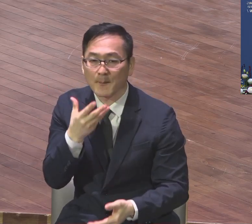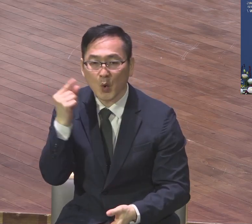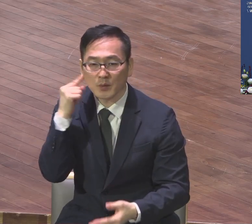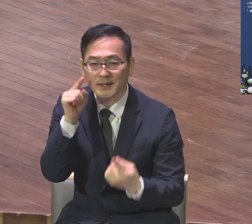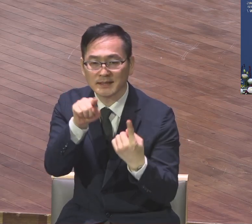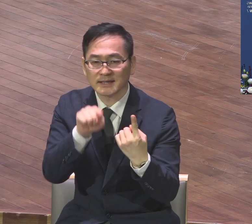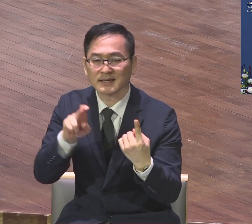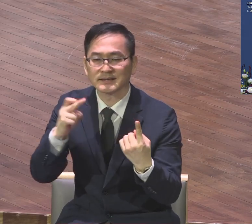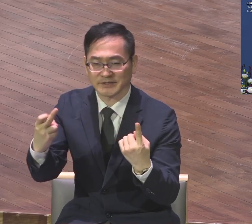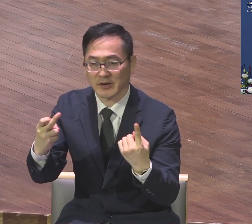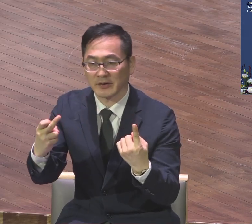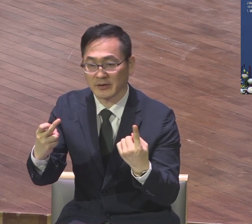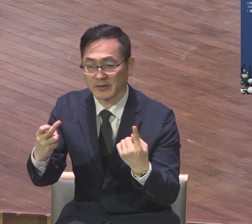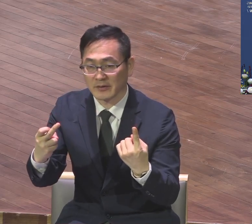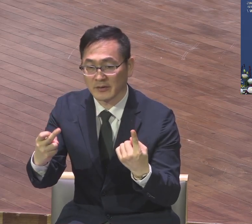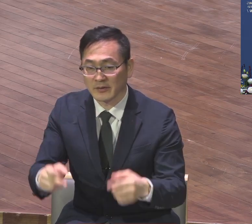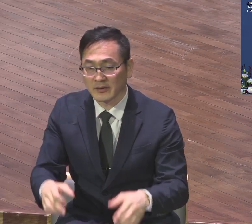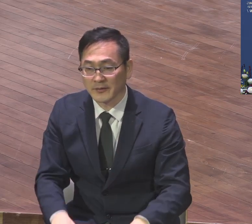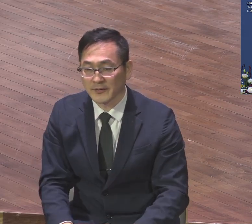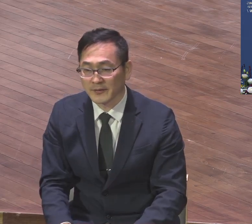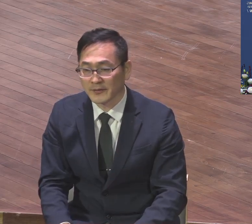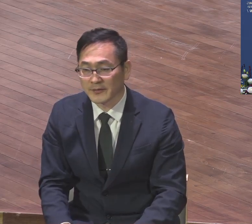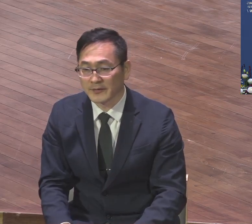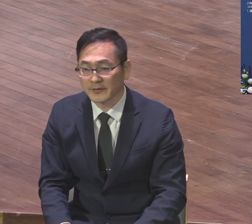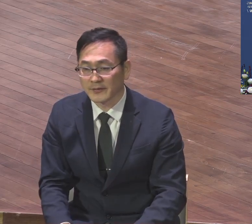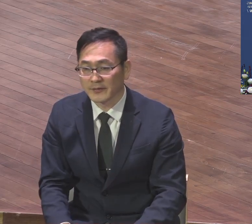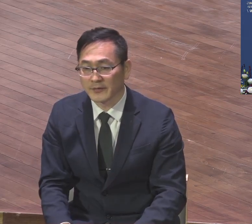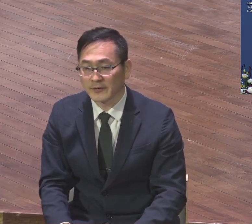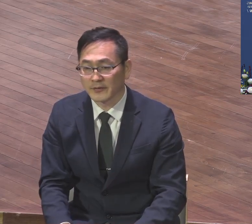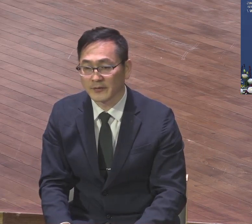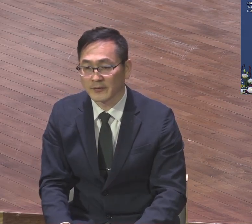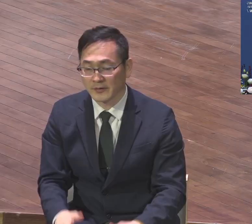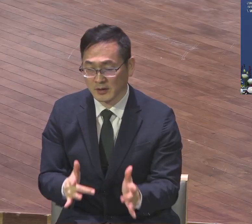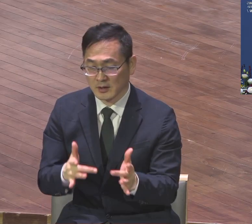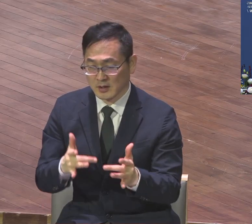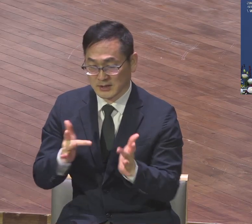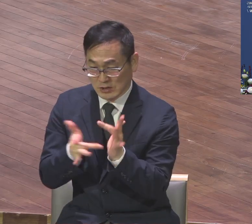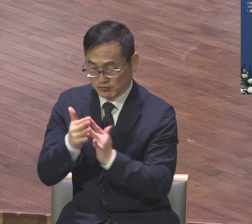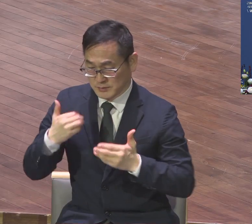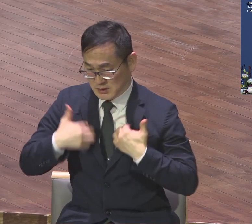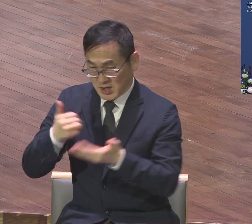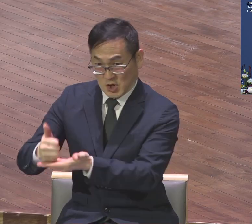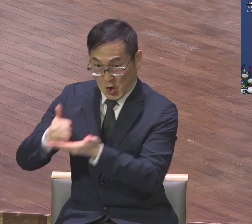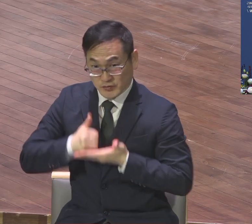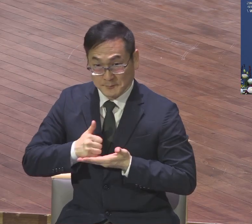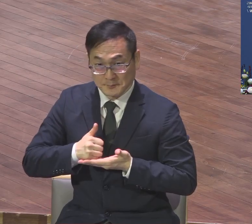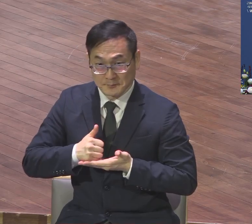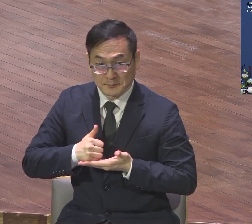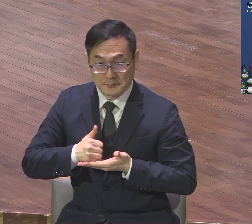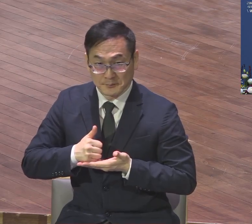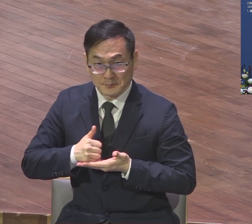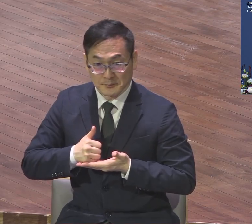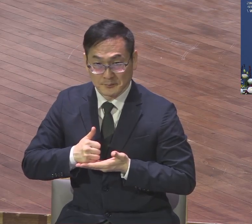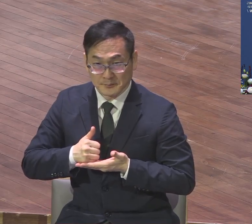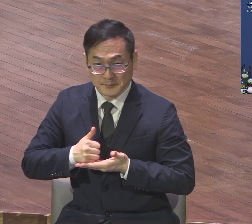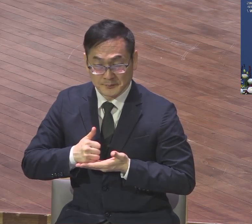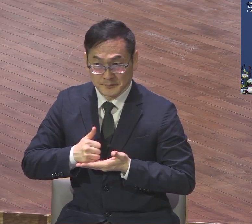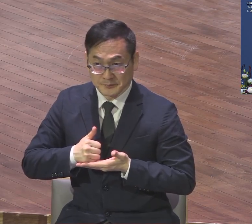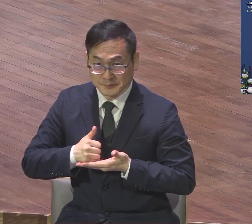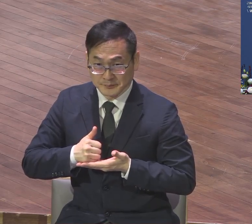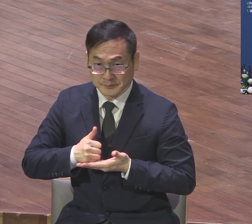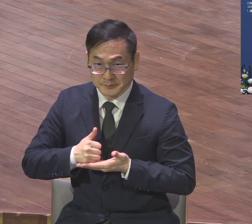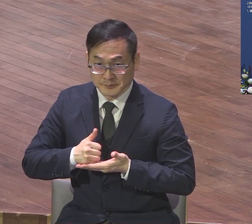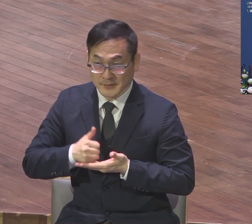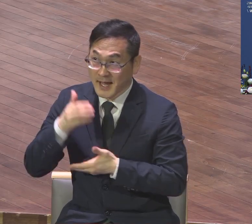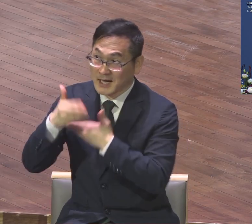영접만 하면 하나님의 자녀가 되는 권세. 권세가 뭡니까? 세상 살아가면서 하나님의 영이 내게